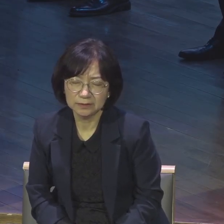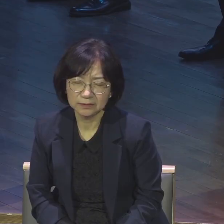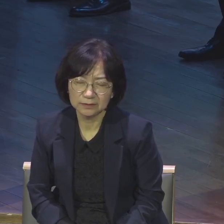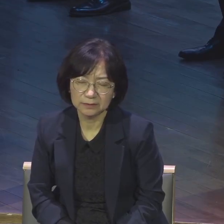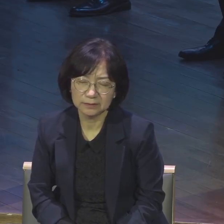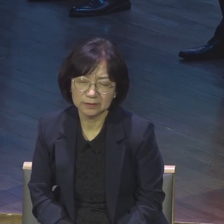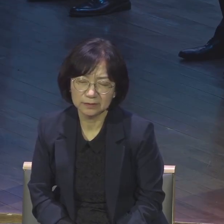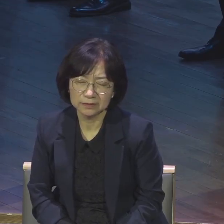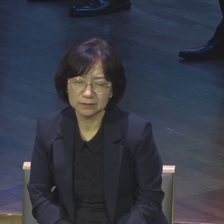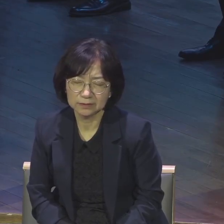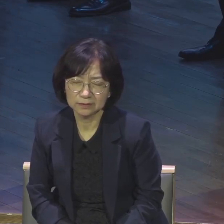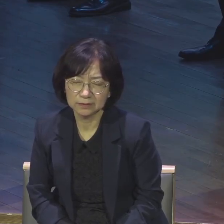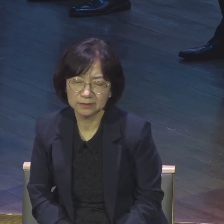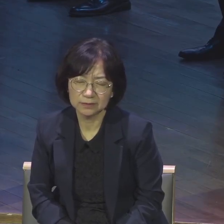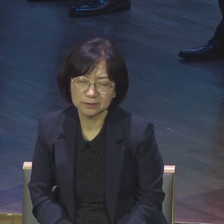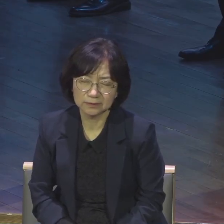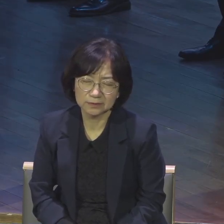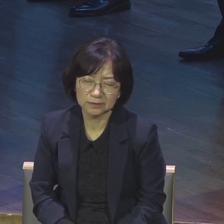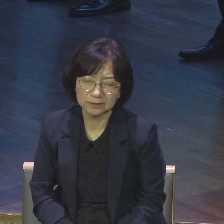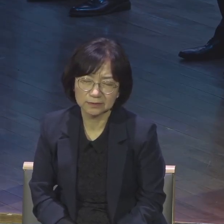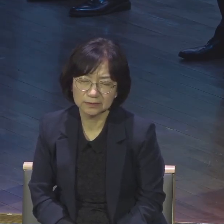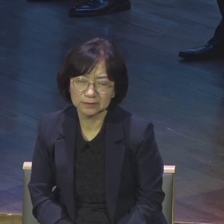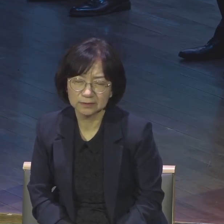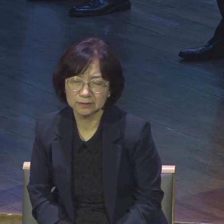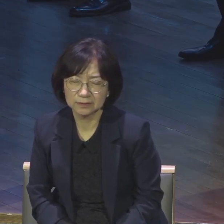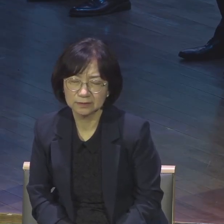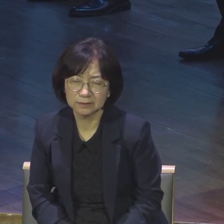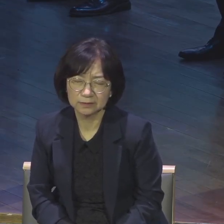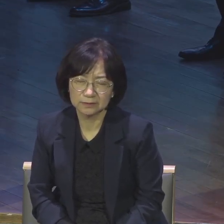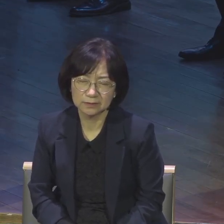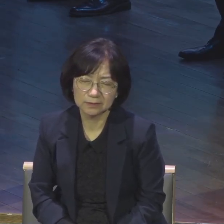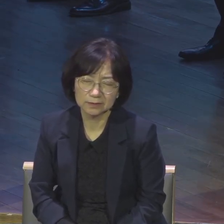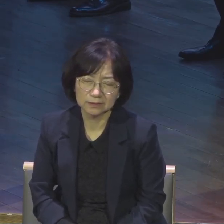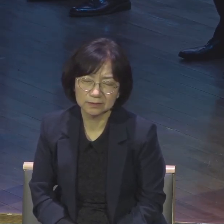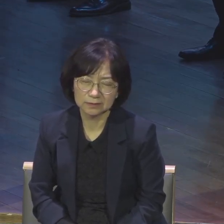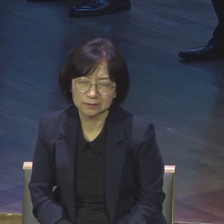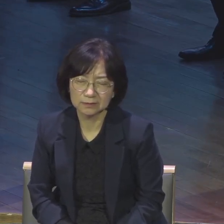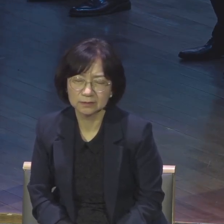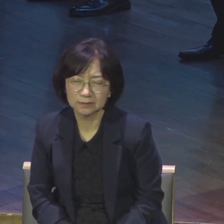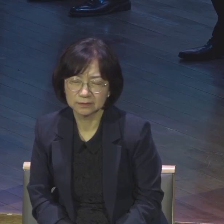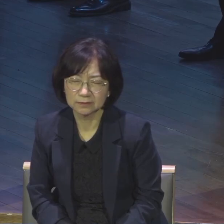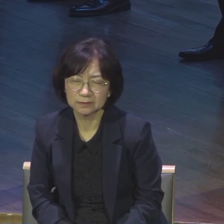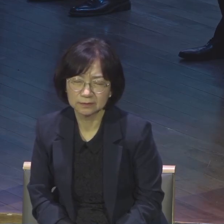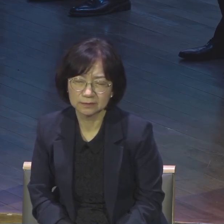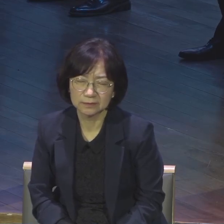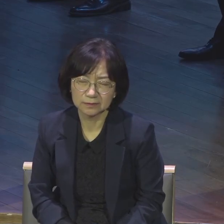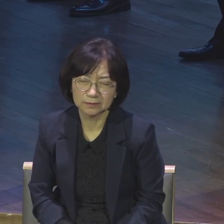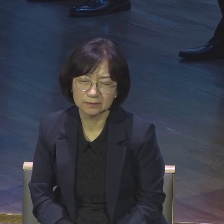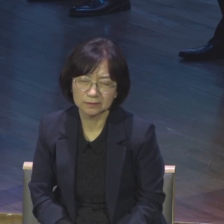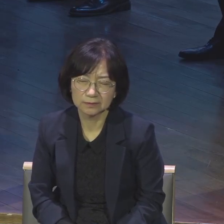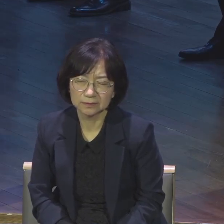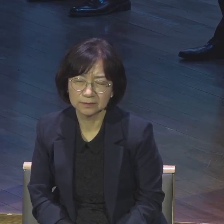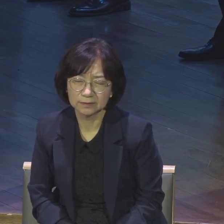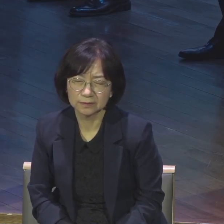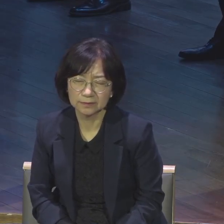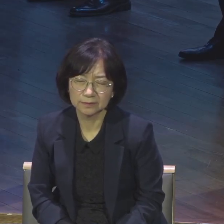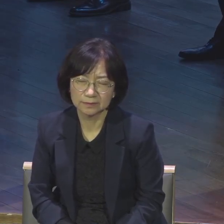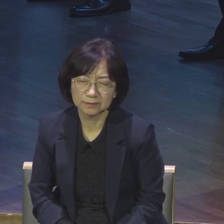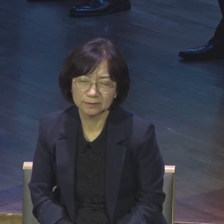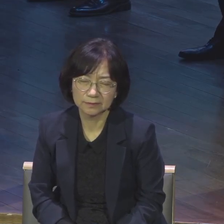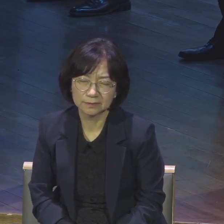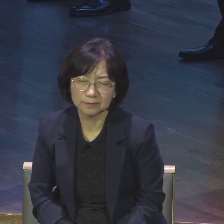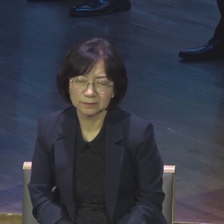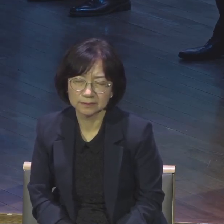하여 주시옵소서. 자녀들에게 되게 하시고 이 문제를 아무리면 반드시 알 모든 이가 하여